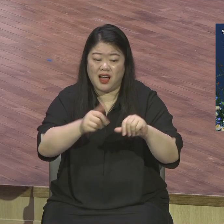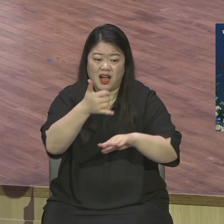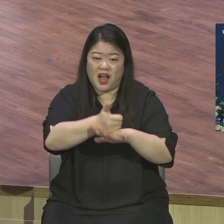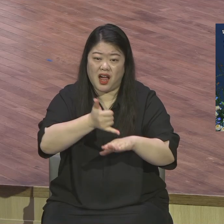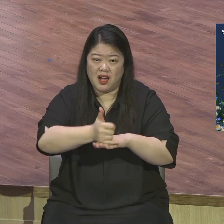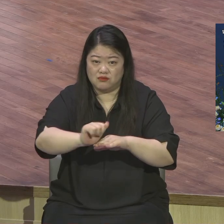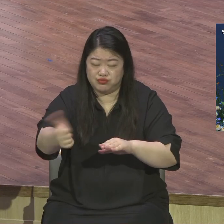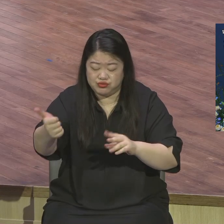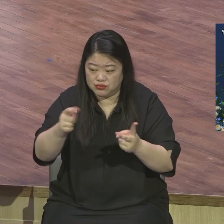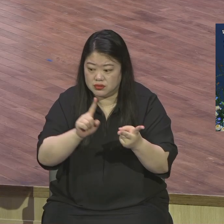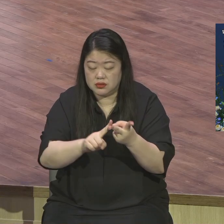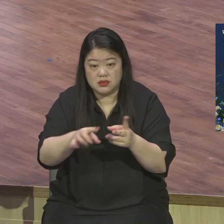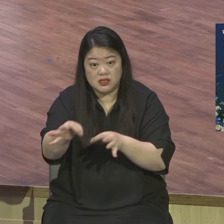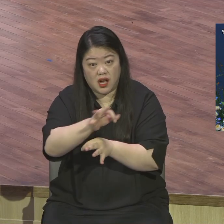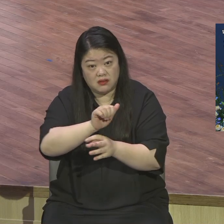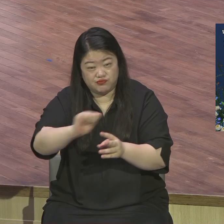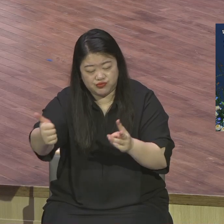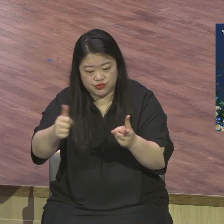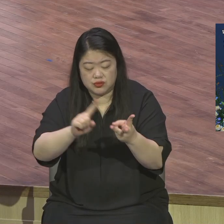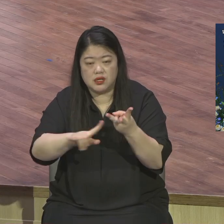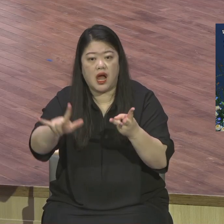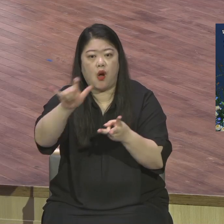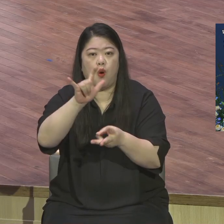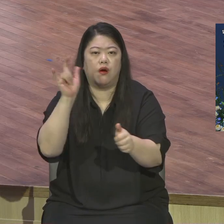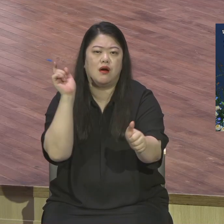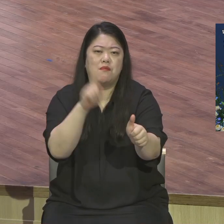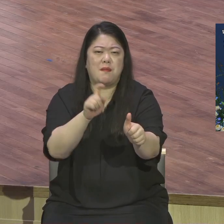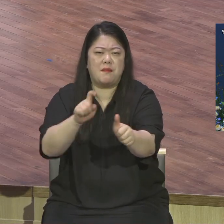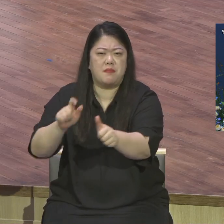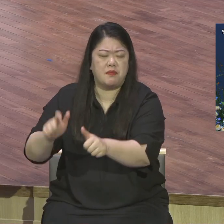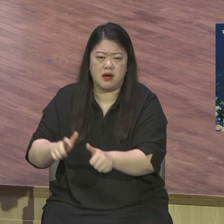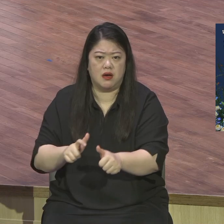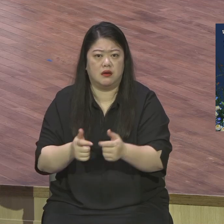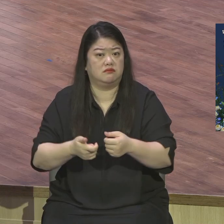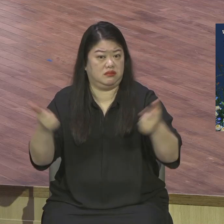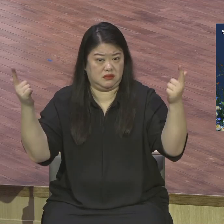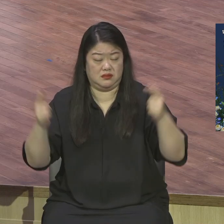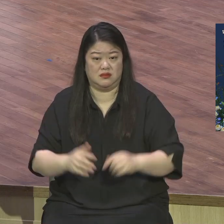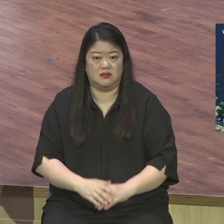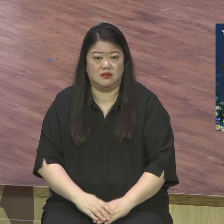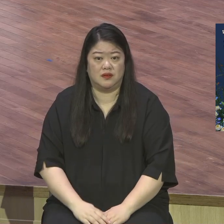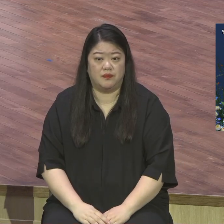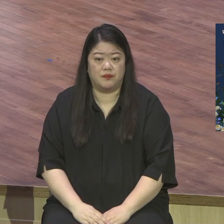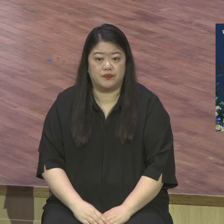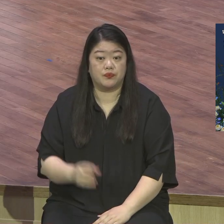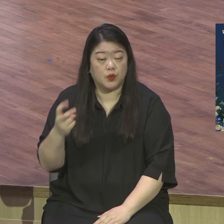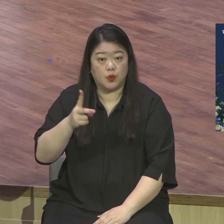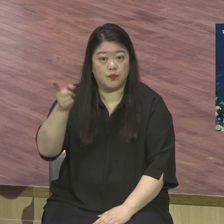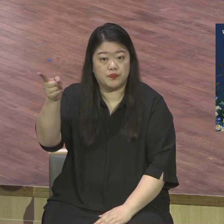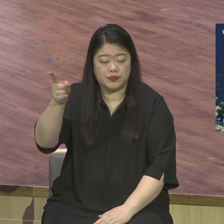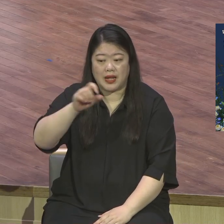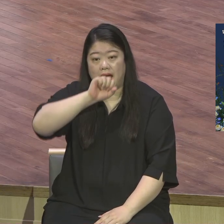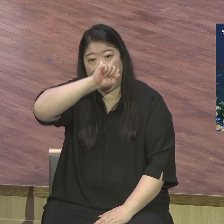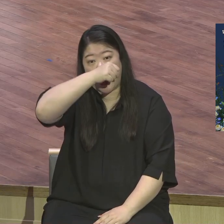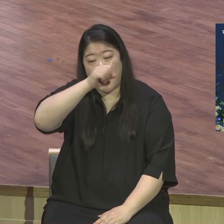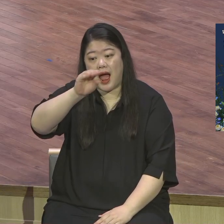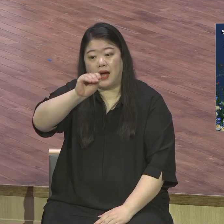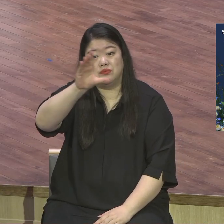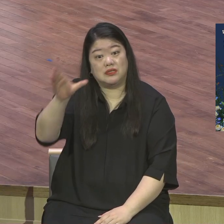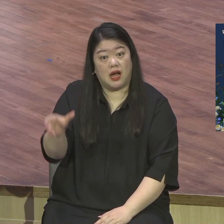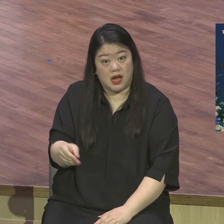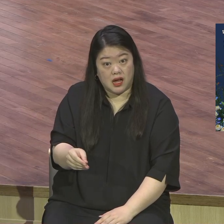에디오피아 내전으로 35만 명이 기근을 겪고 있고 예멘 남수단 아프가니스탄